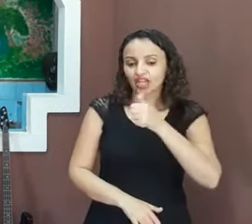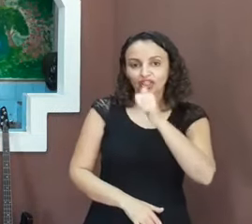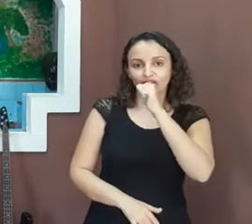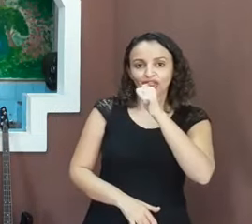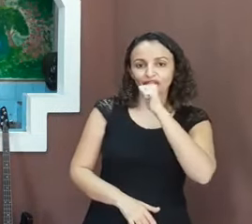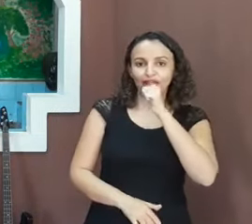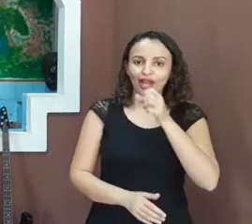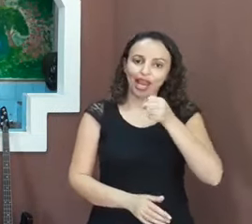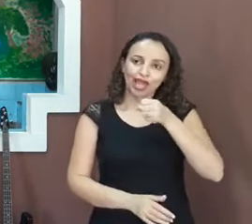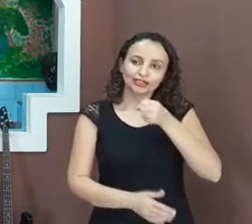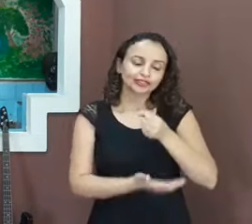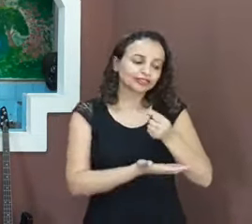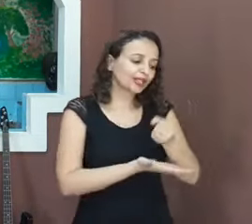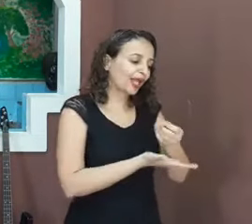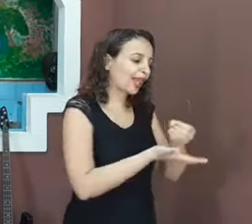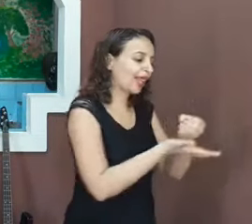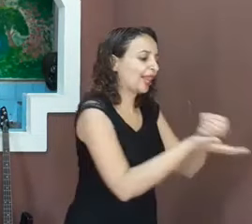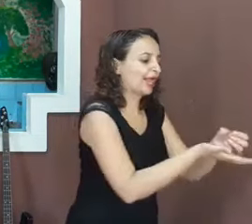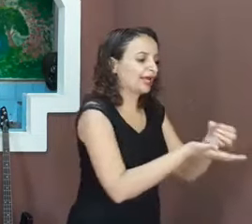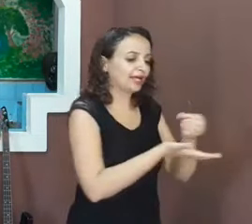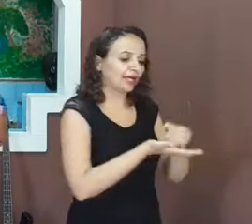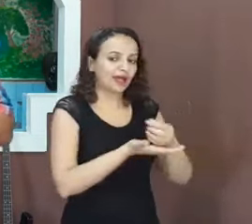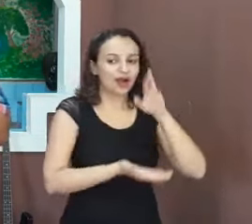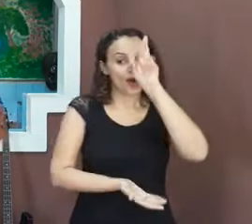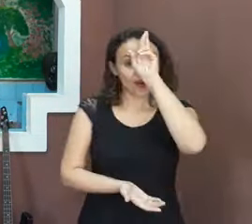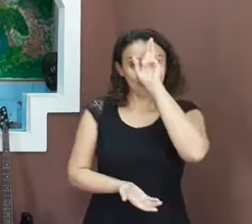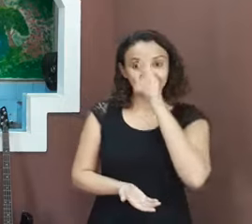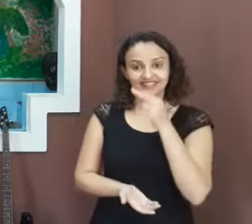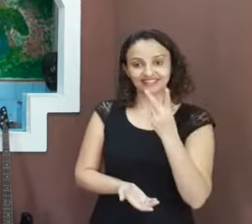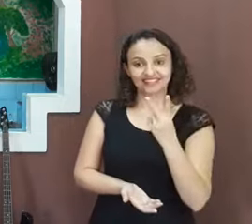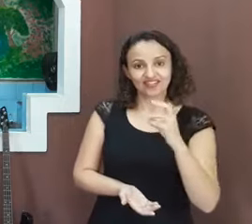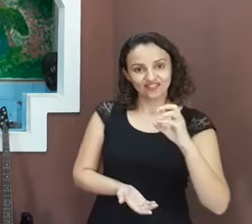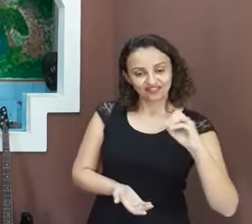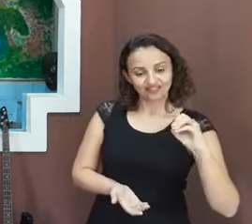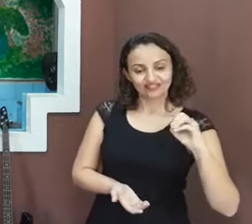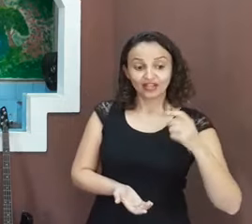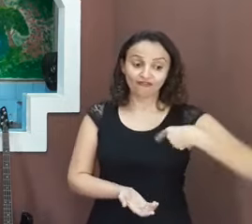Aí 12h20 ele vai para a academia, ficar forte, cuidar da saúde.